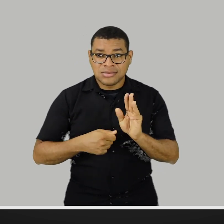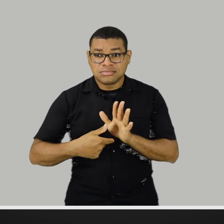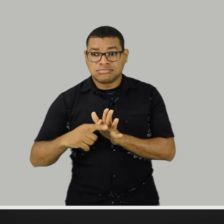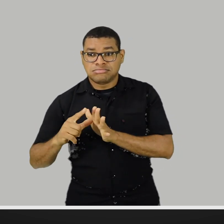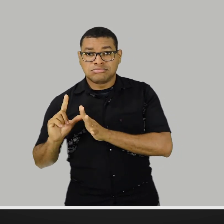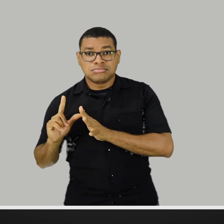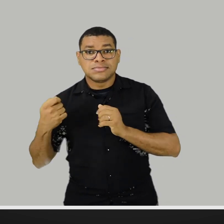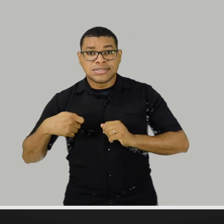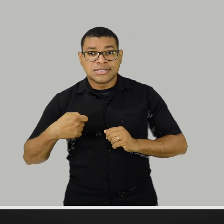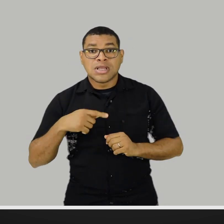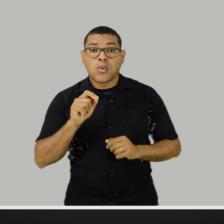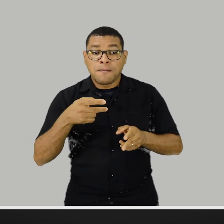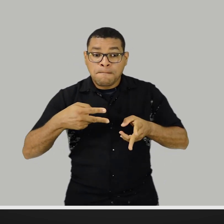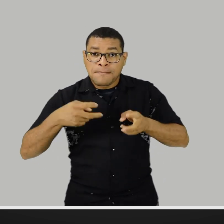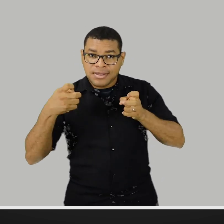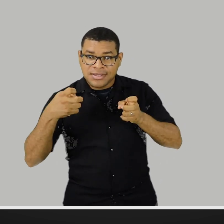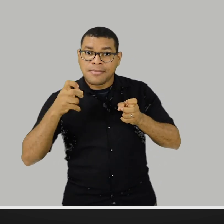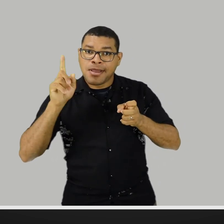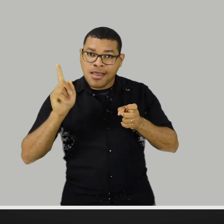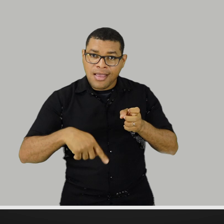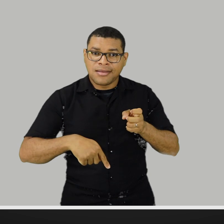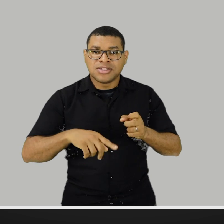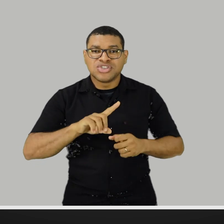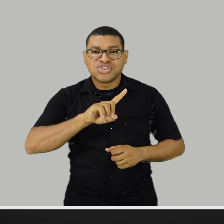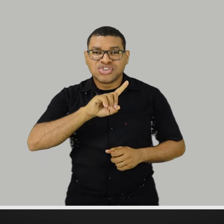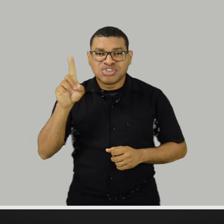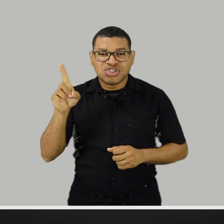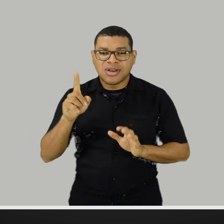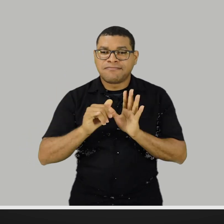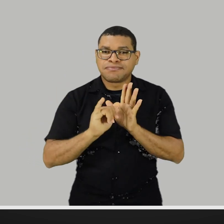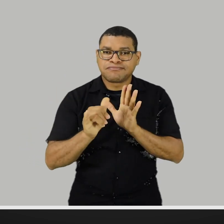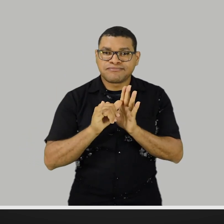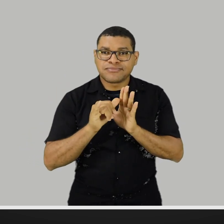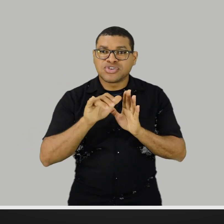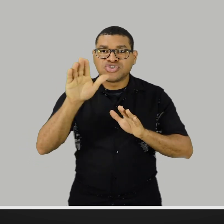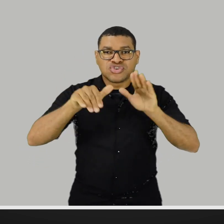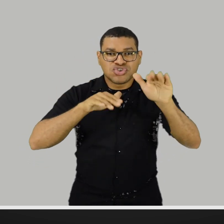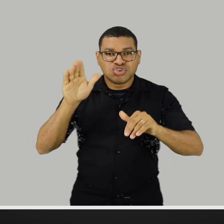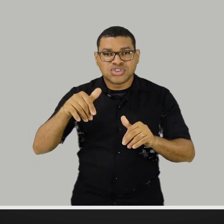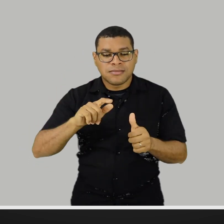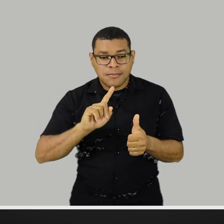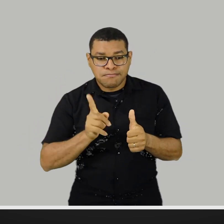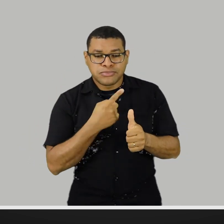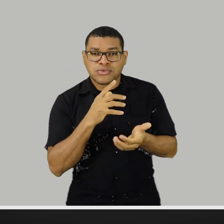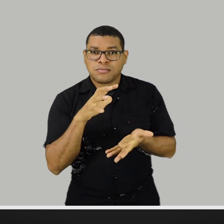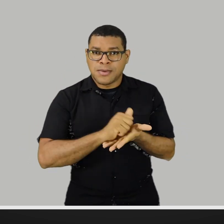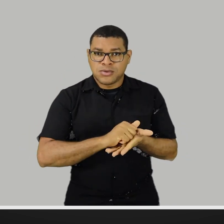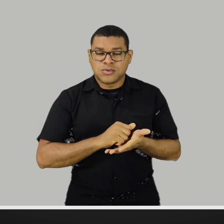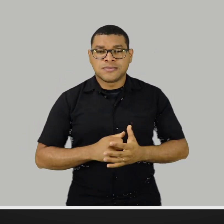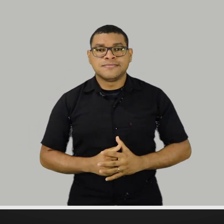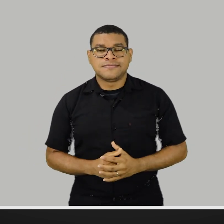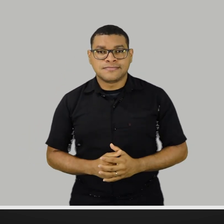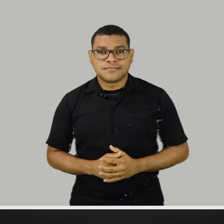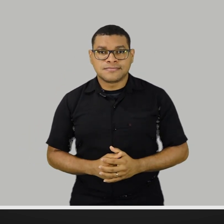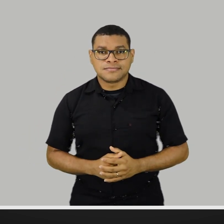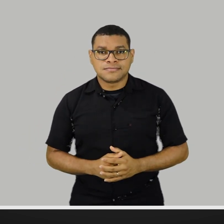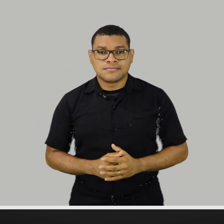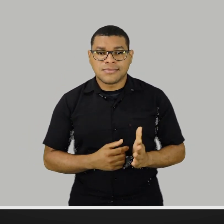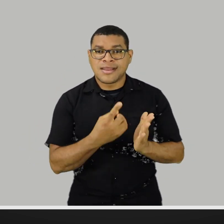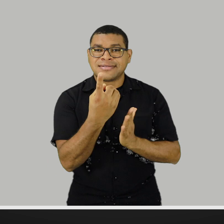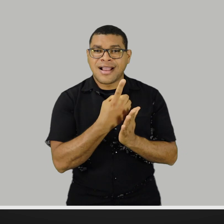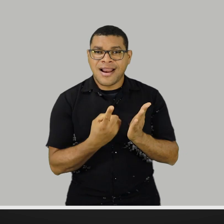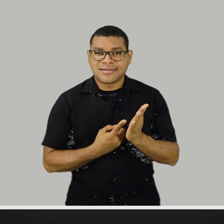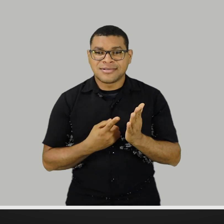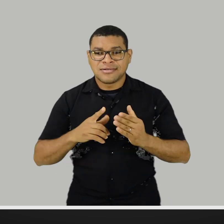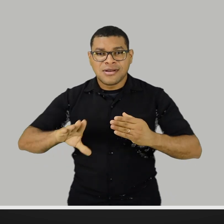anteriores à data de publicação do edital de convocação para a pré-matrícula é declaração complementar